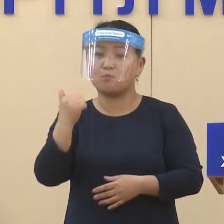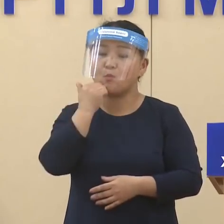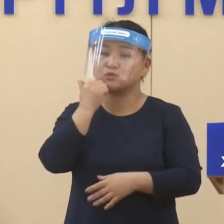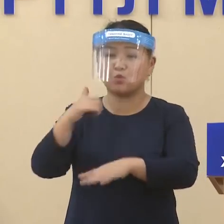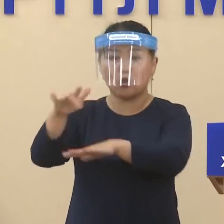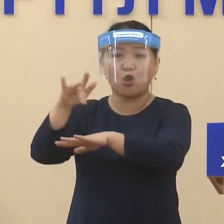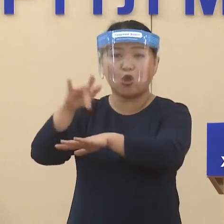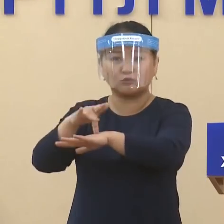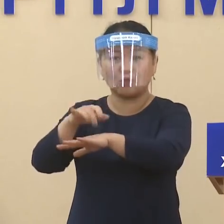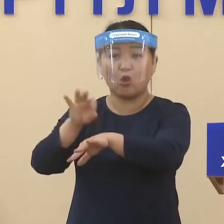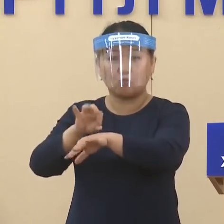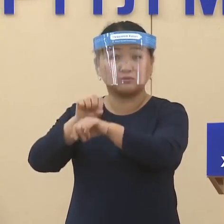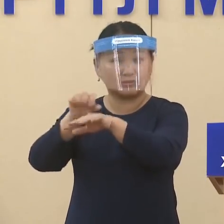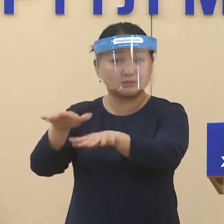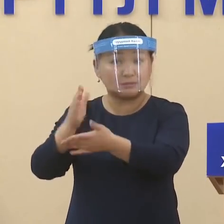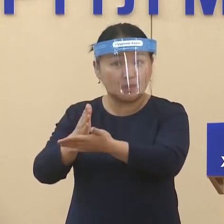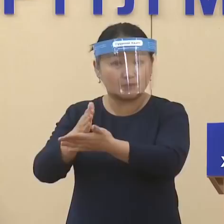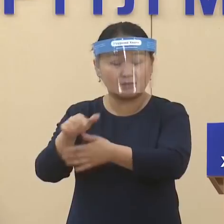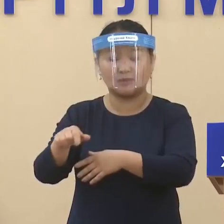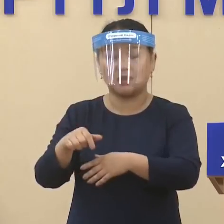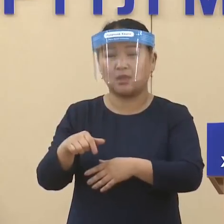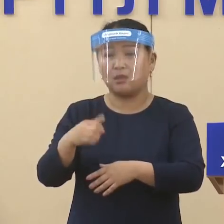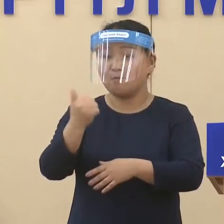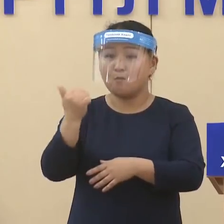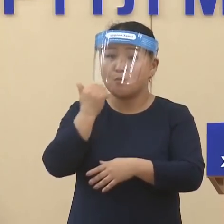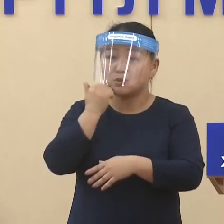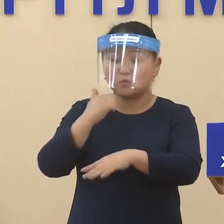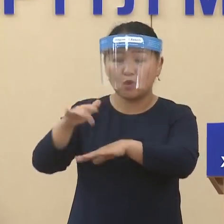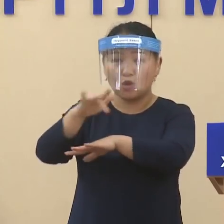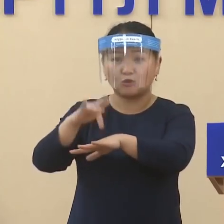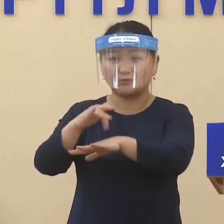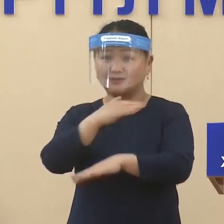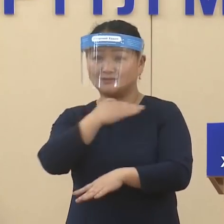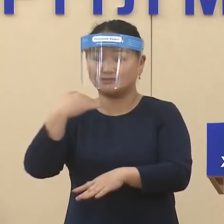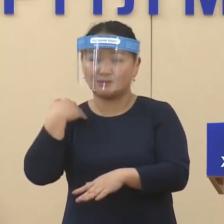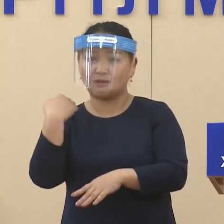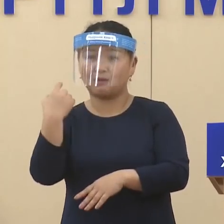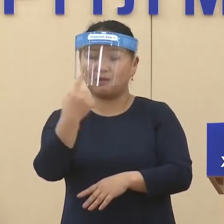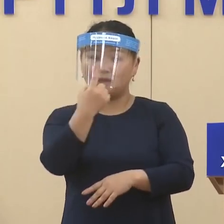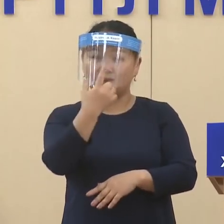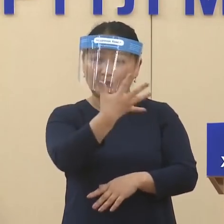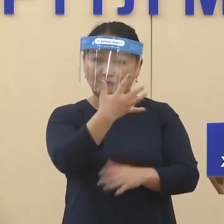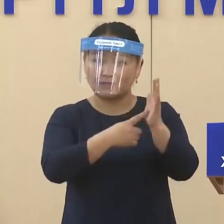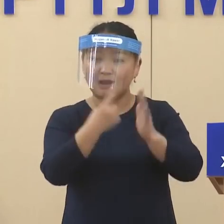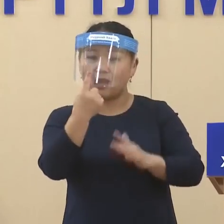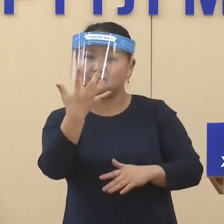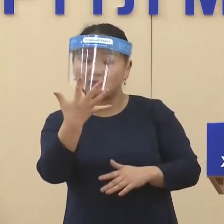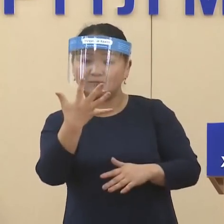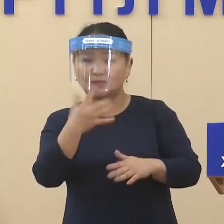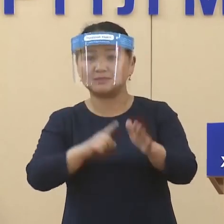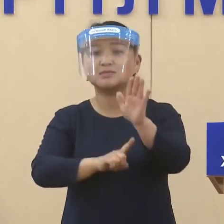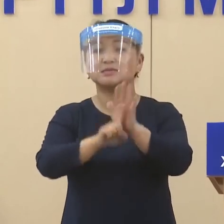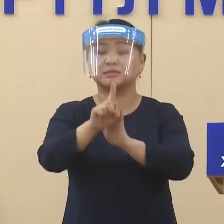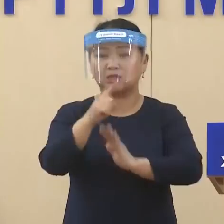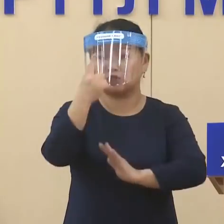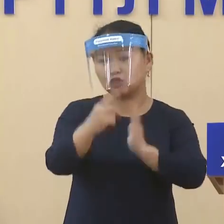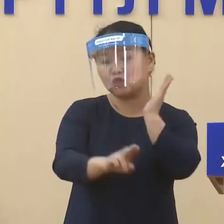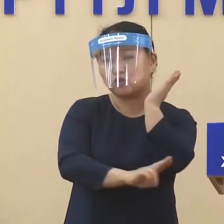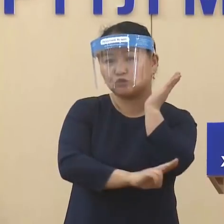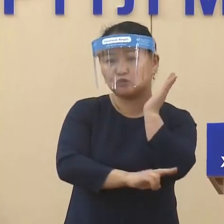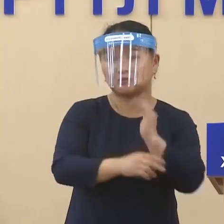орчимд бүртгэгдэж байгаатай холбогдуулан Москва хотын захирагч энэ сарын 15-ний өдрөөс эхлэн өдөрт 70,000